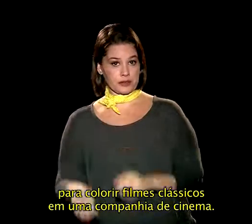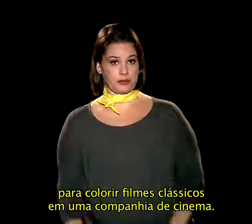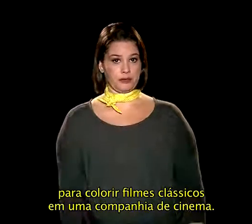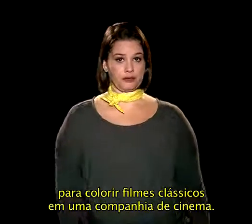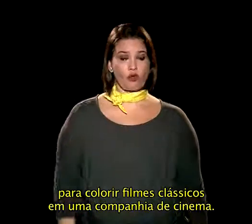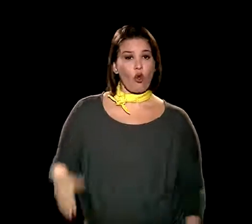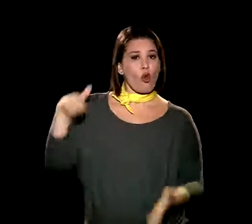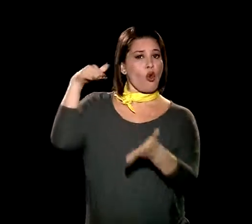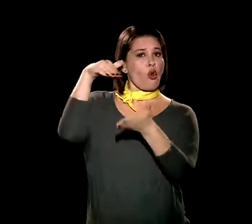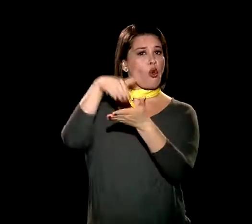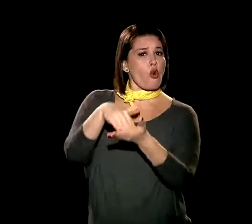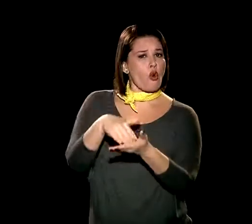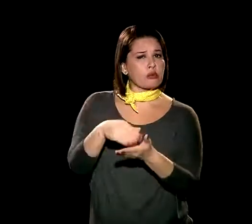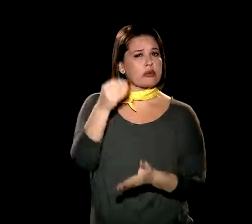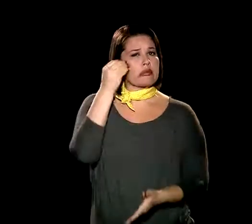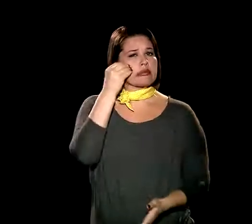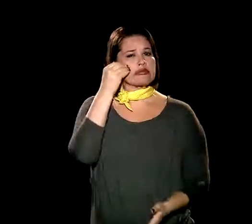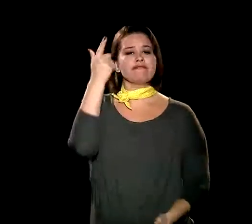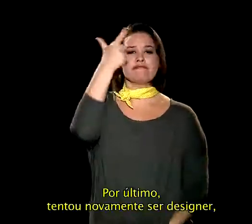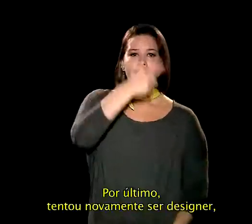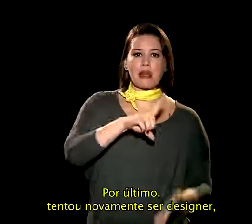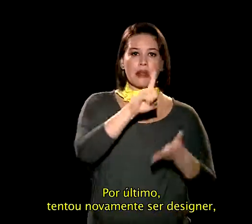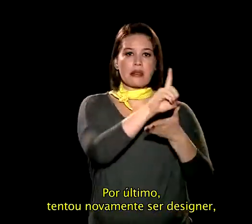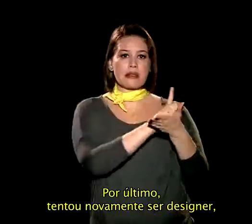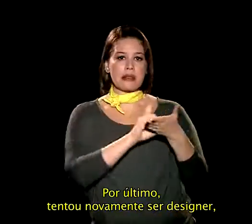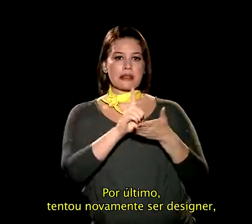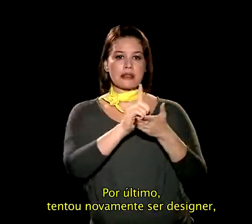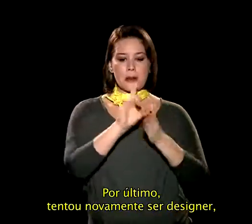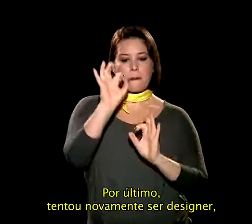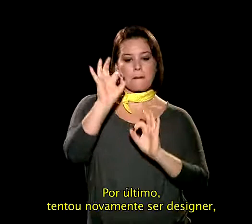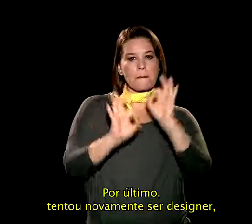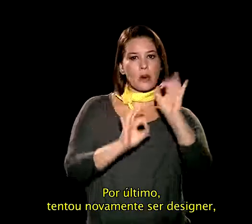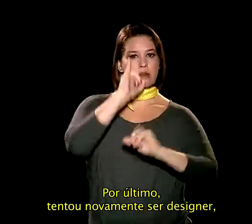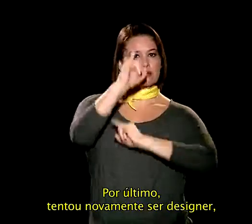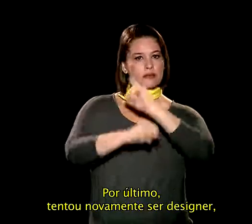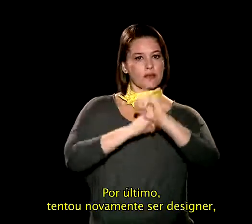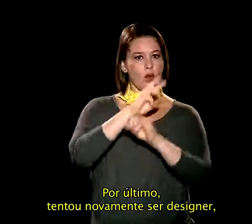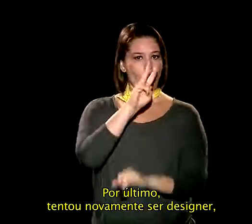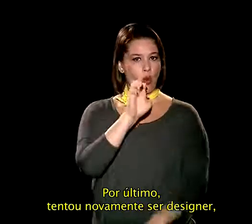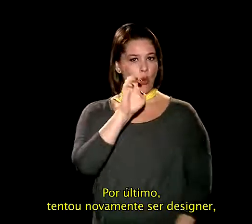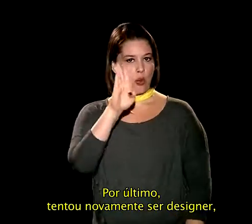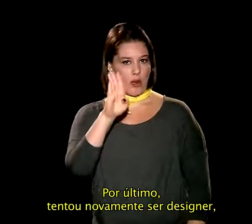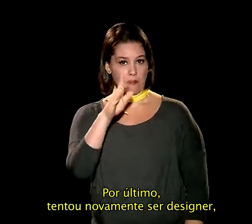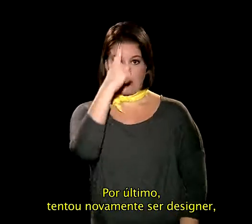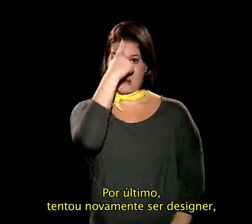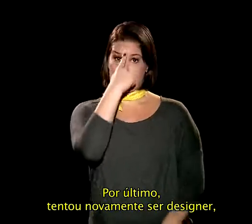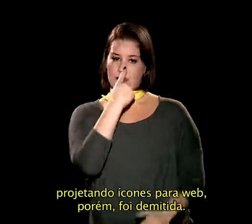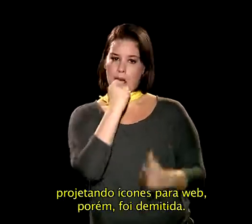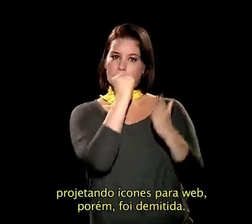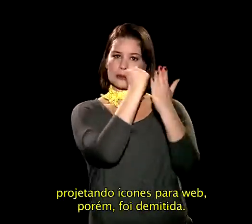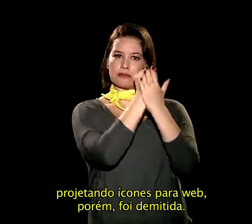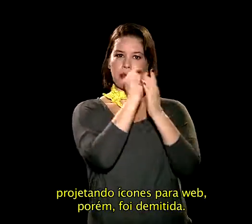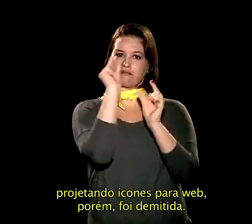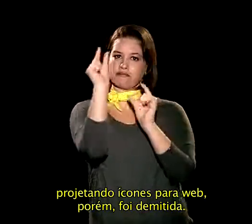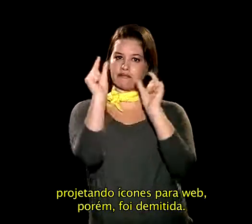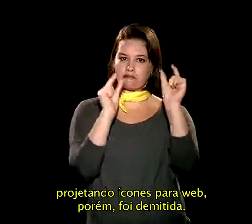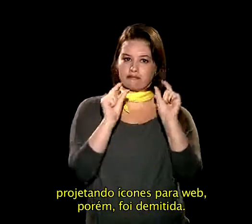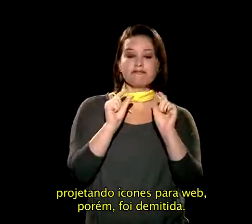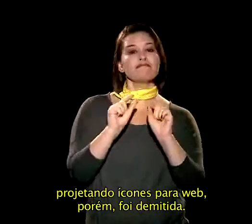cinema. Por último, tentou novamente ser designer, projetando ícones para o